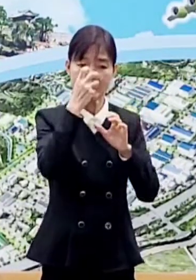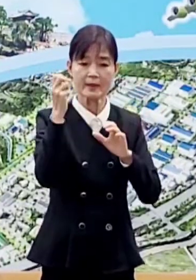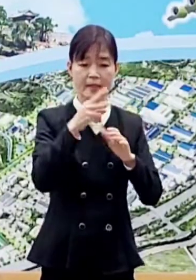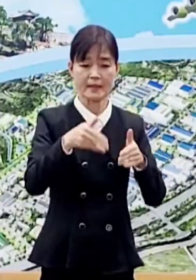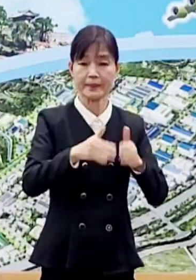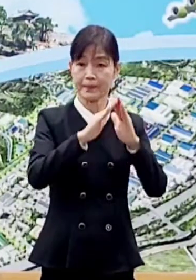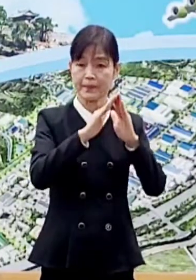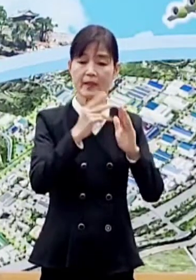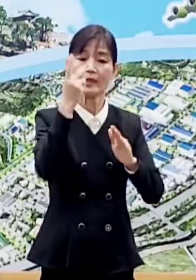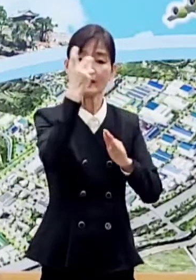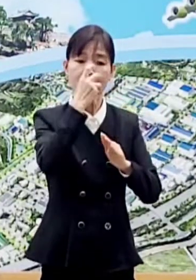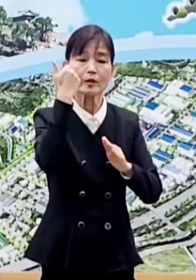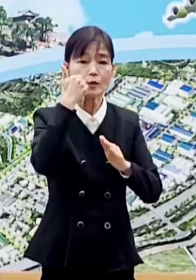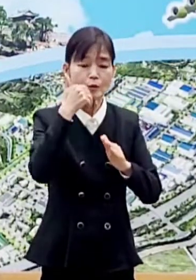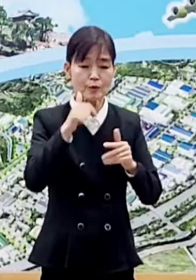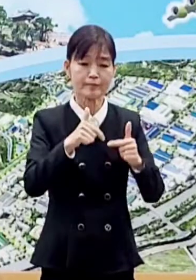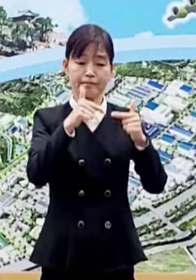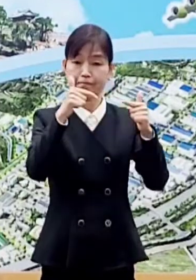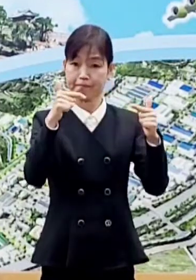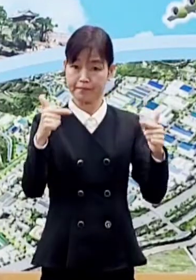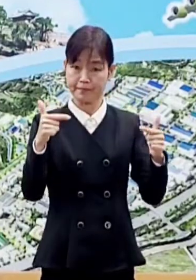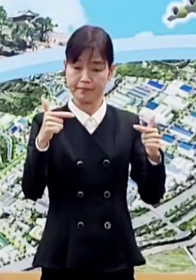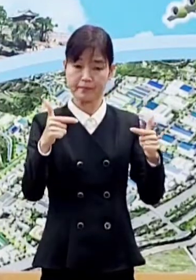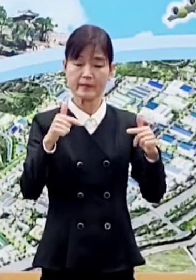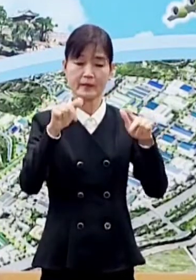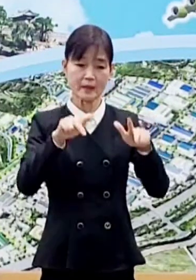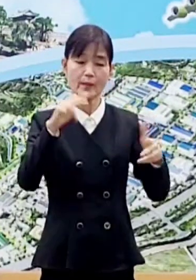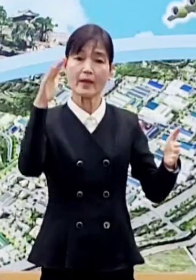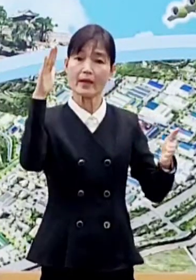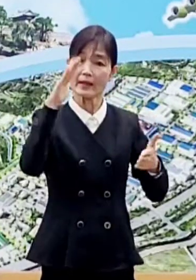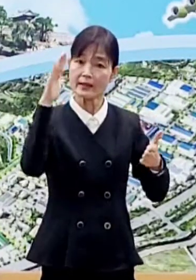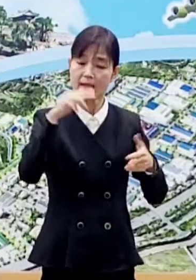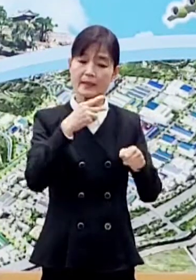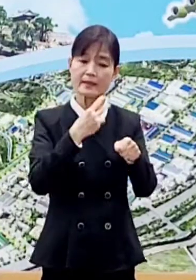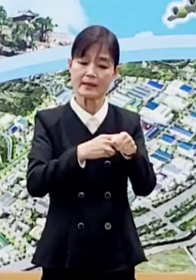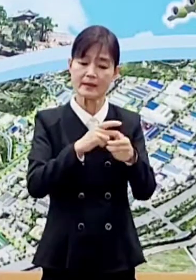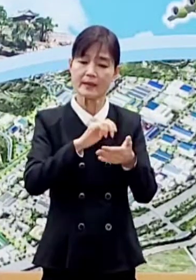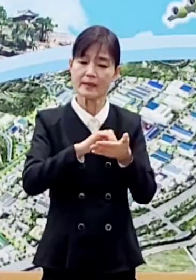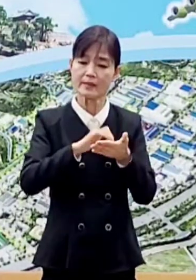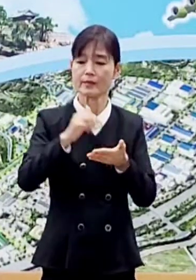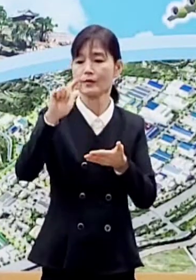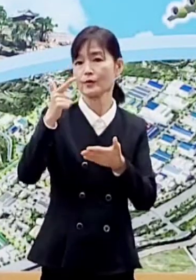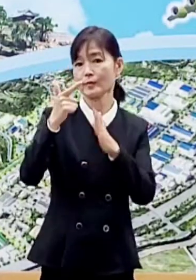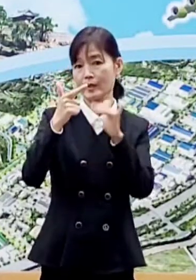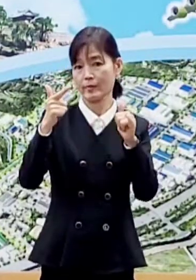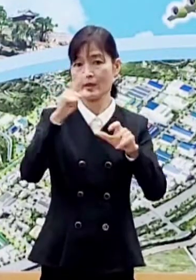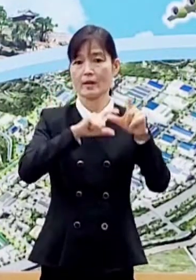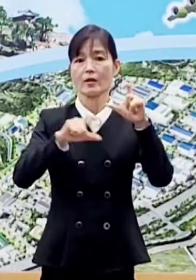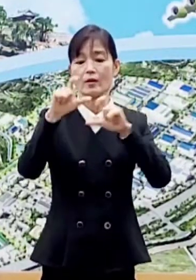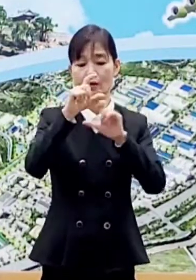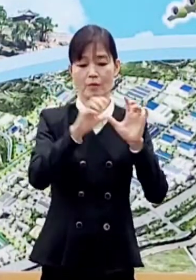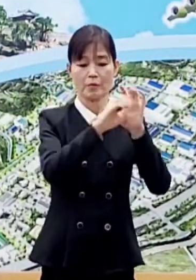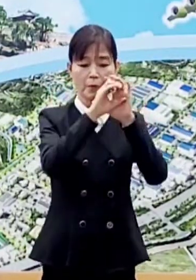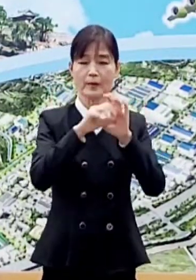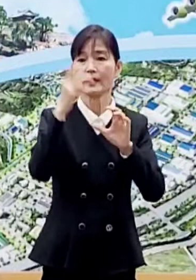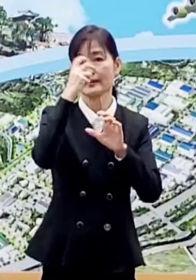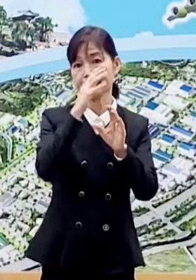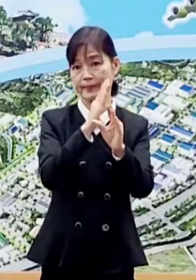후 검사 대상을 확대하여 학생 교직원 600여 명에 대해 추가 검사